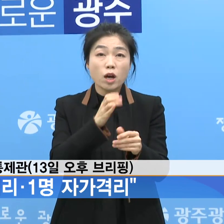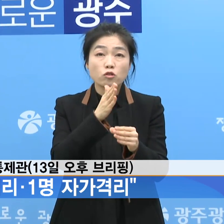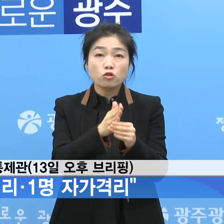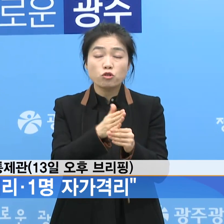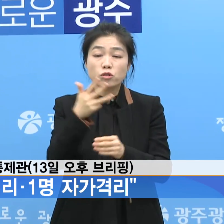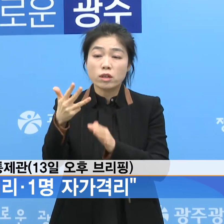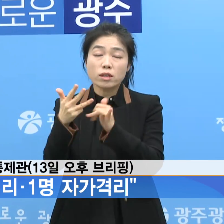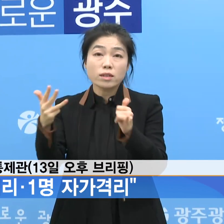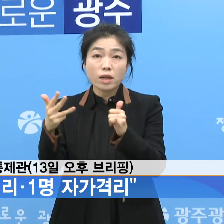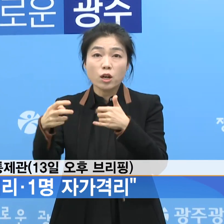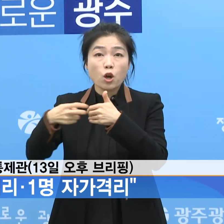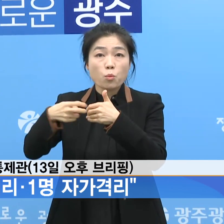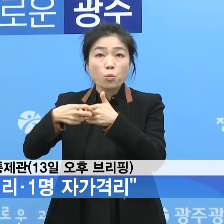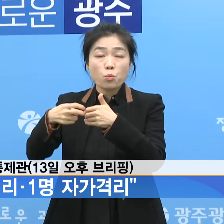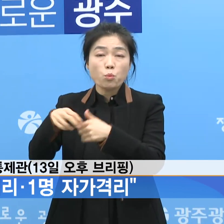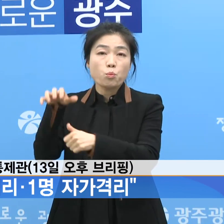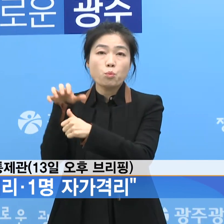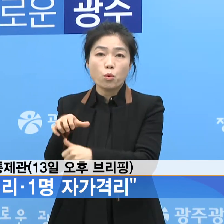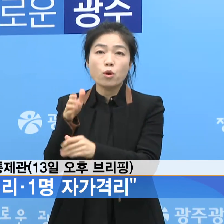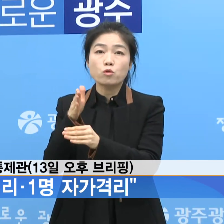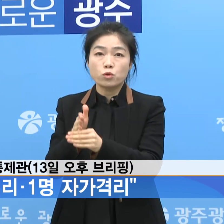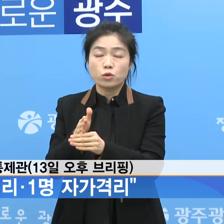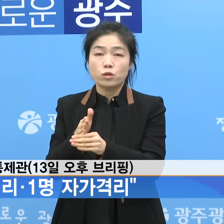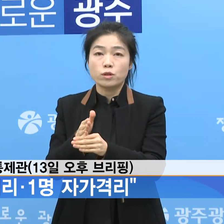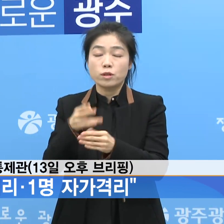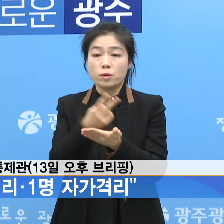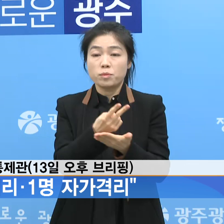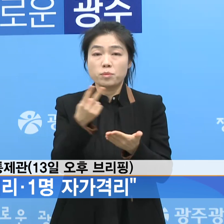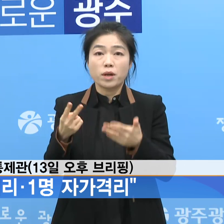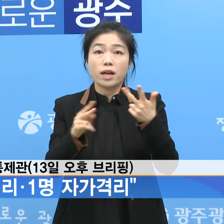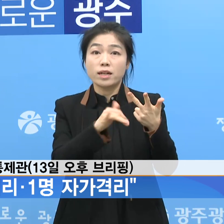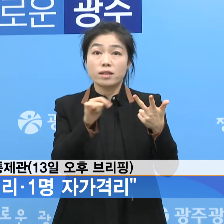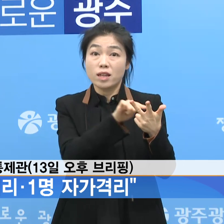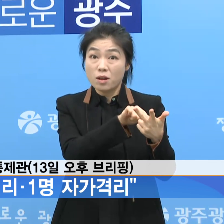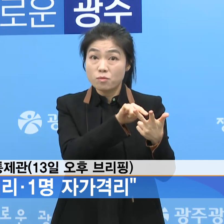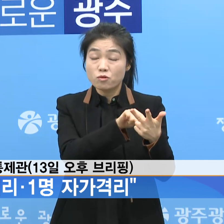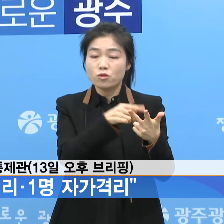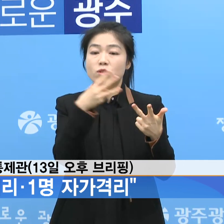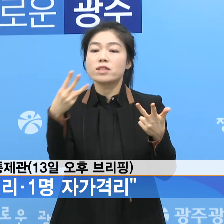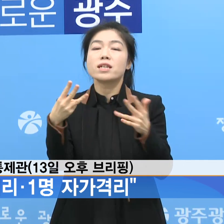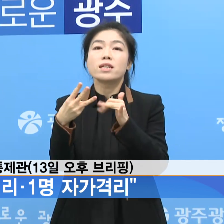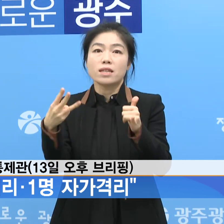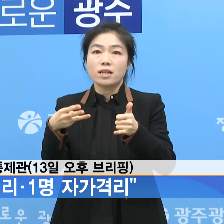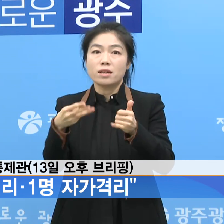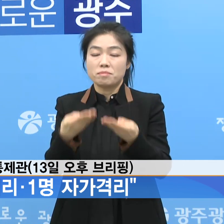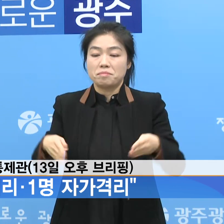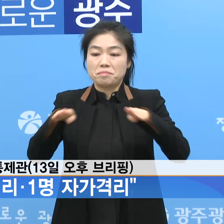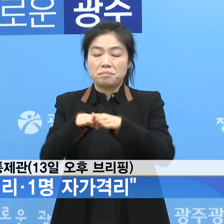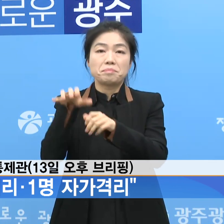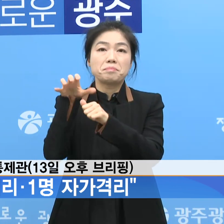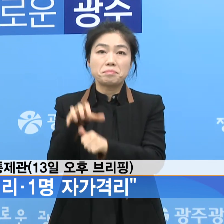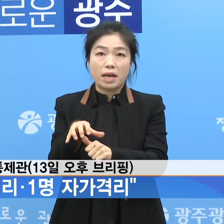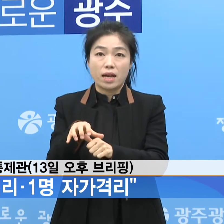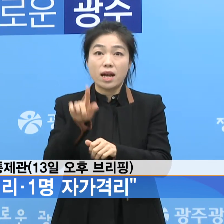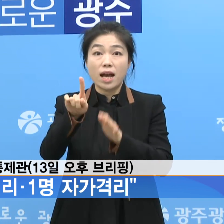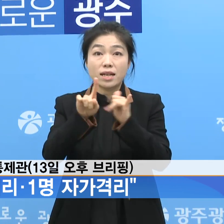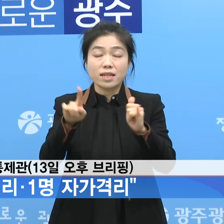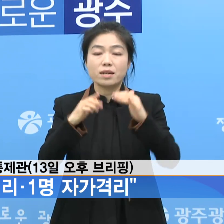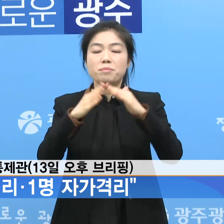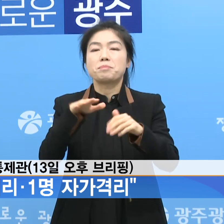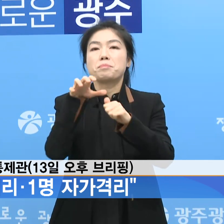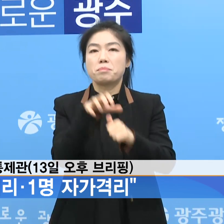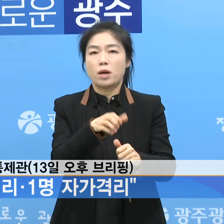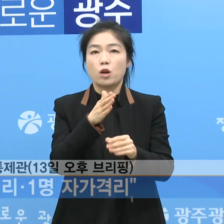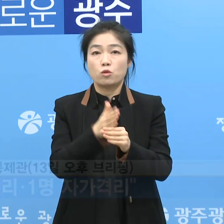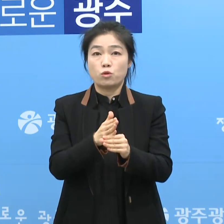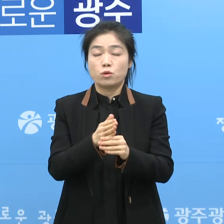중 8명은 병원 격리 중이며 퇴원 7명 중 3명은 시설 격리, 1명은 자가